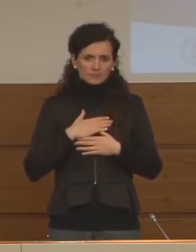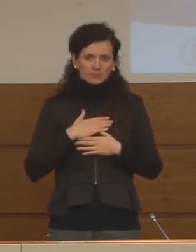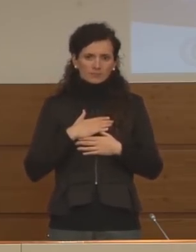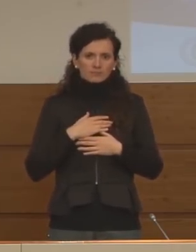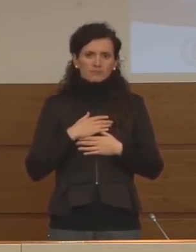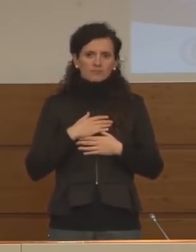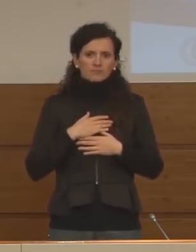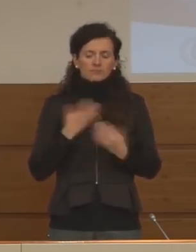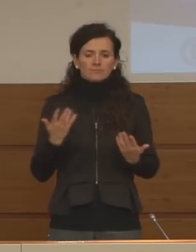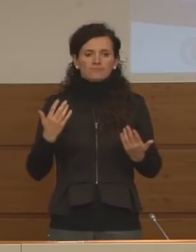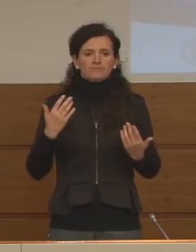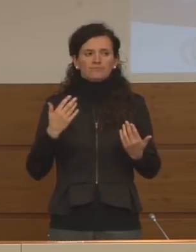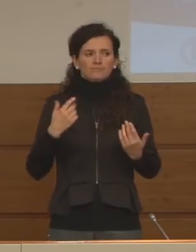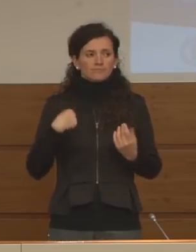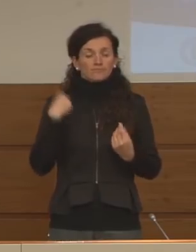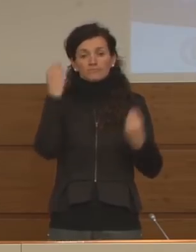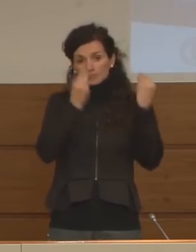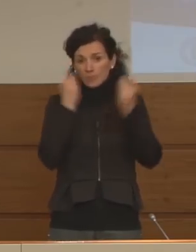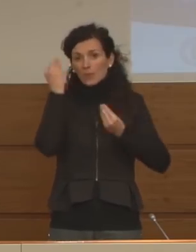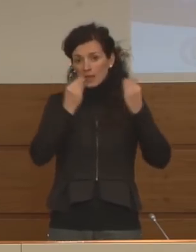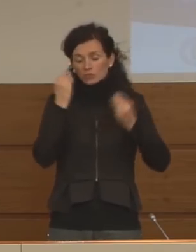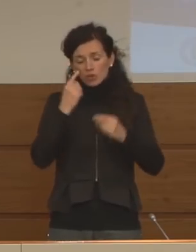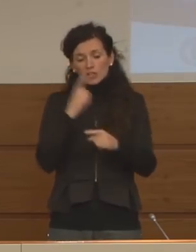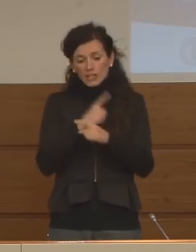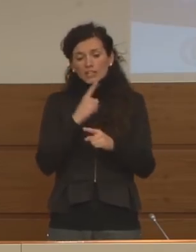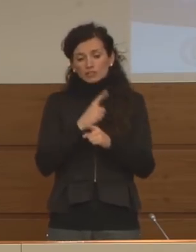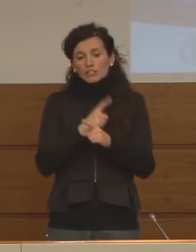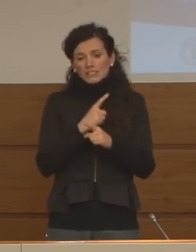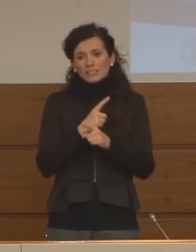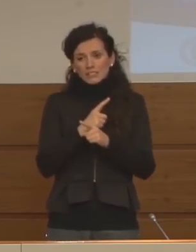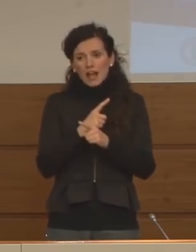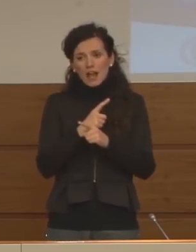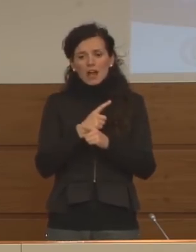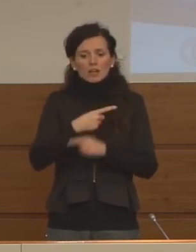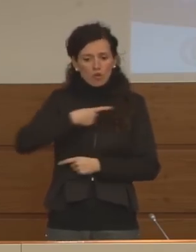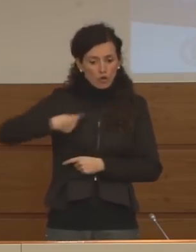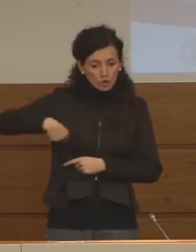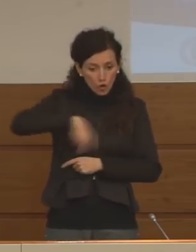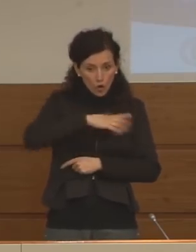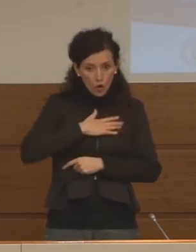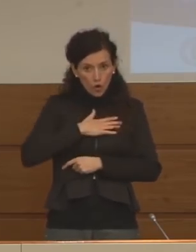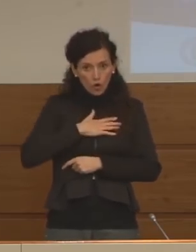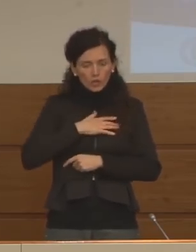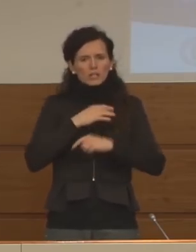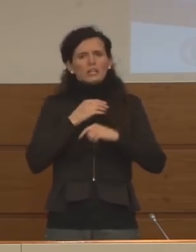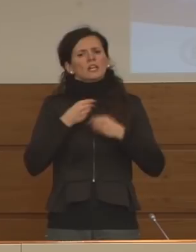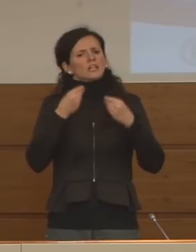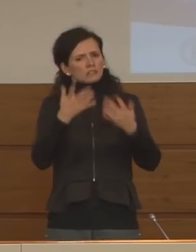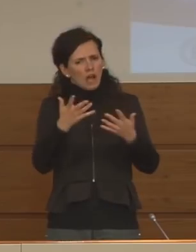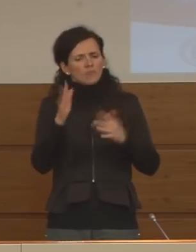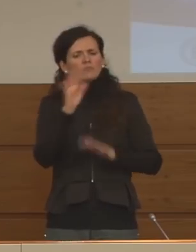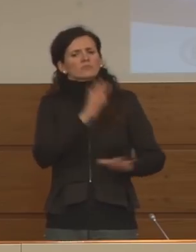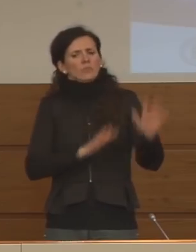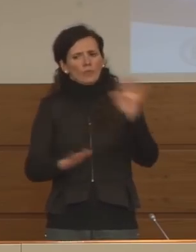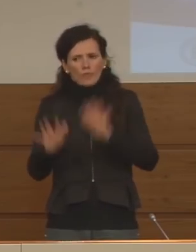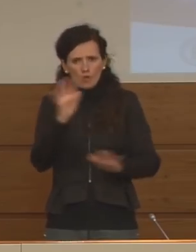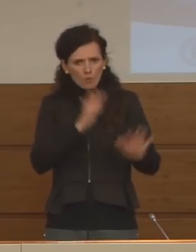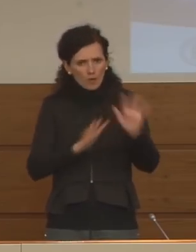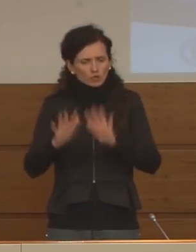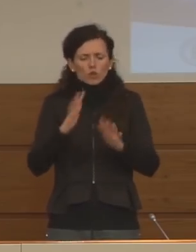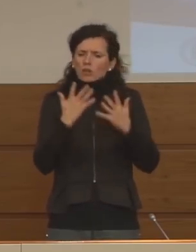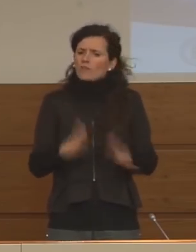più necessario che noi informiamo inesorabilmente e